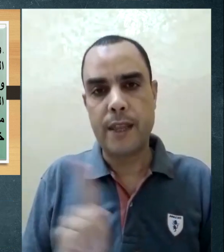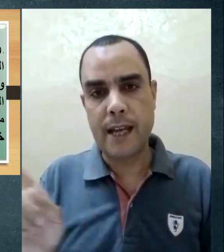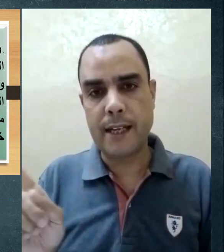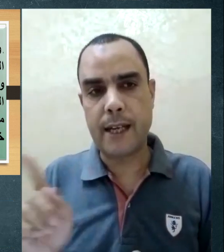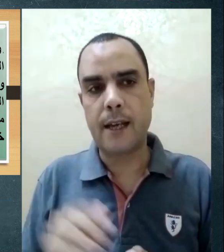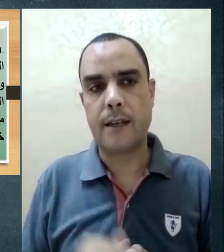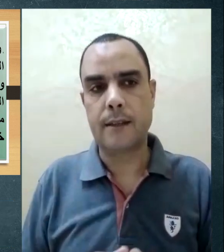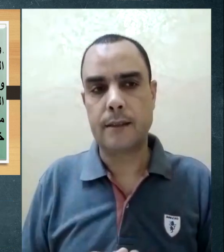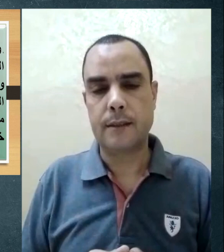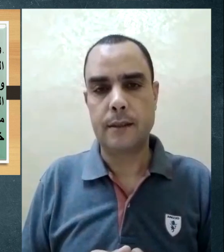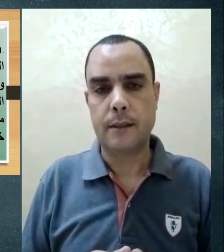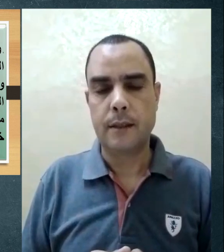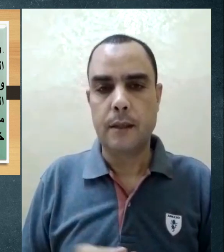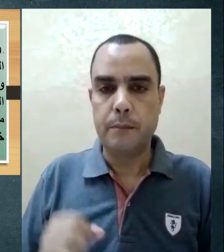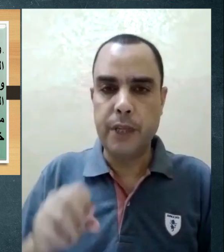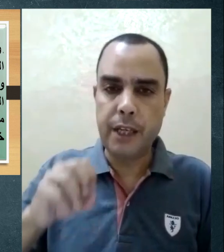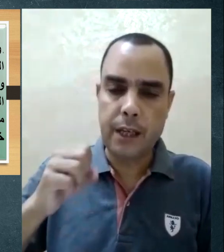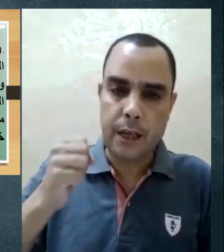وذلك